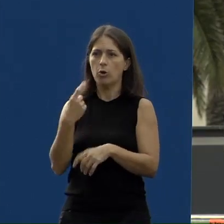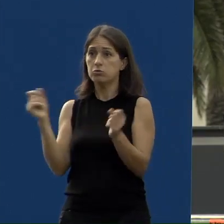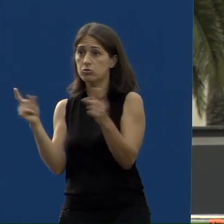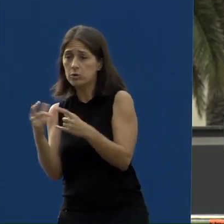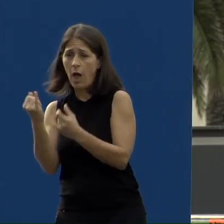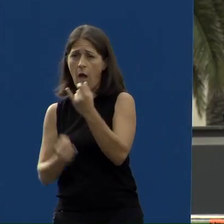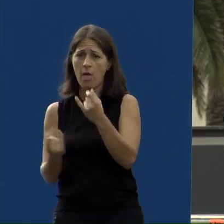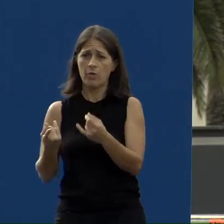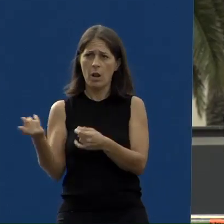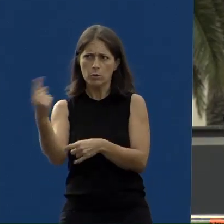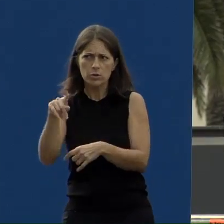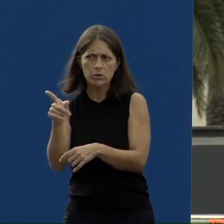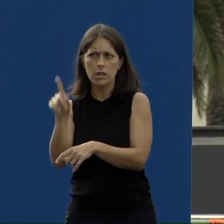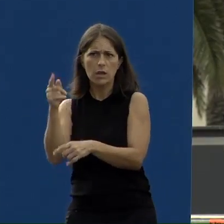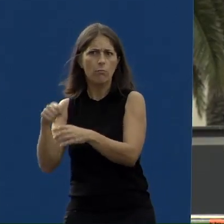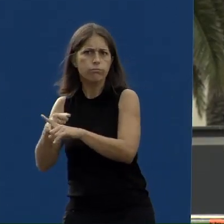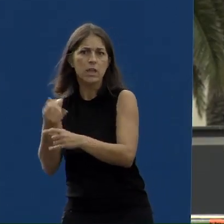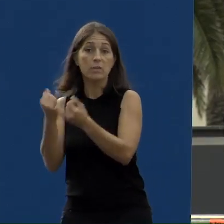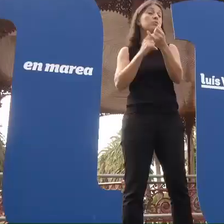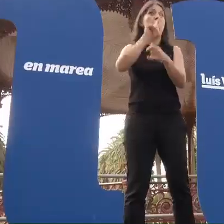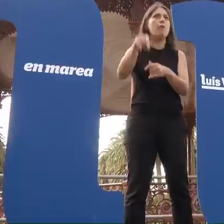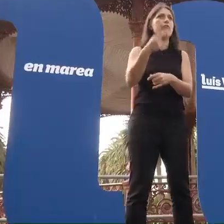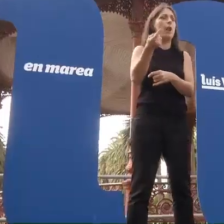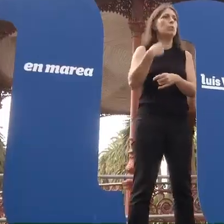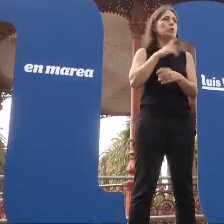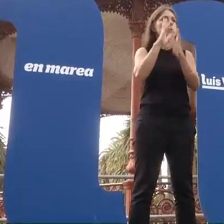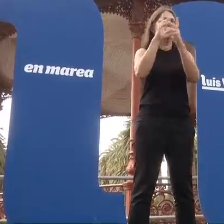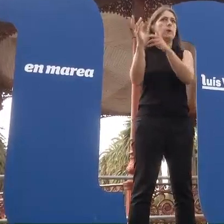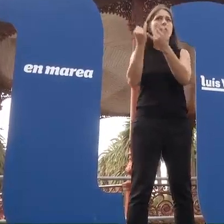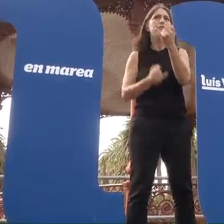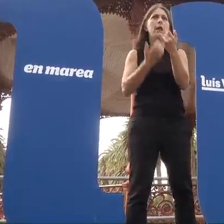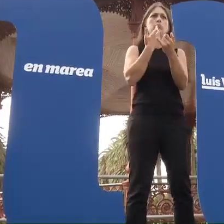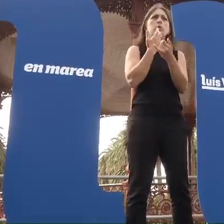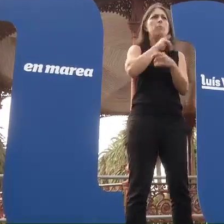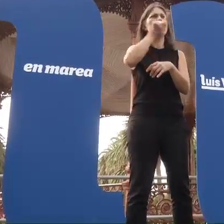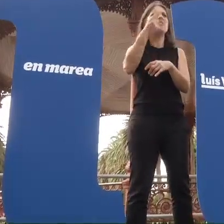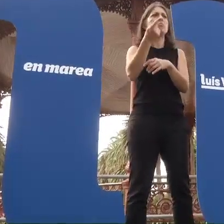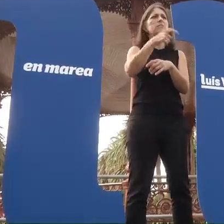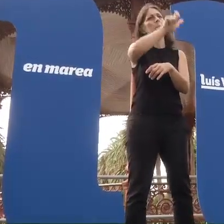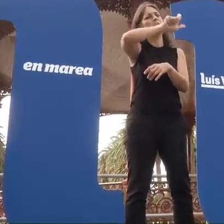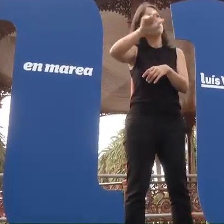pacarrechiños, para que eles despois podan acabar nos consellos de administración de Pemex ou de Ence.